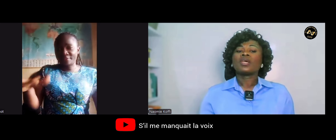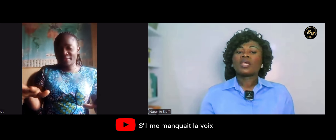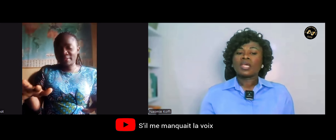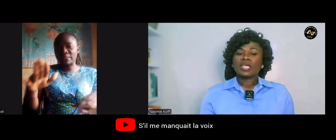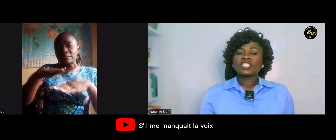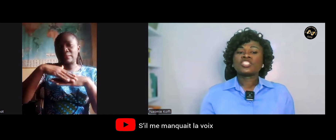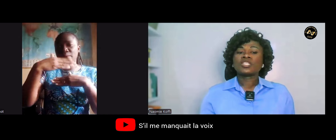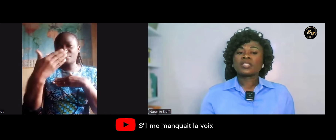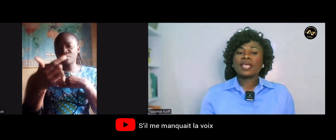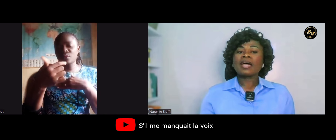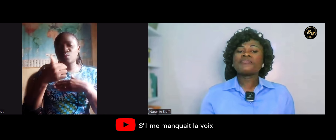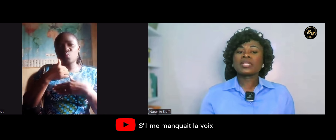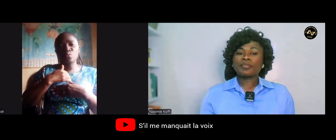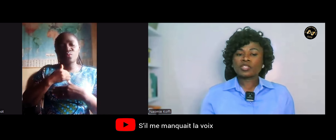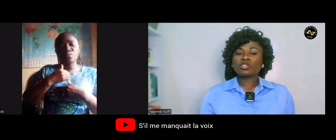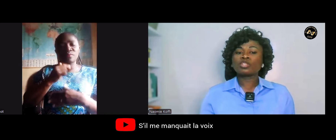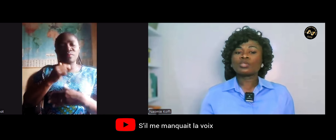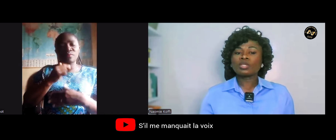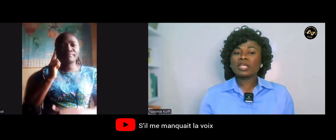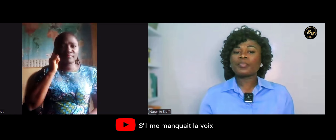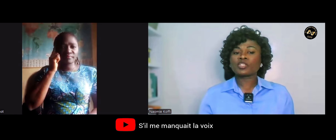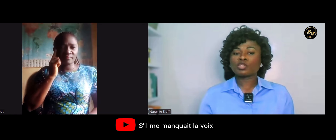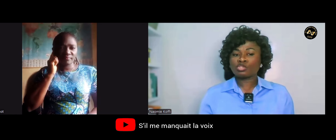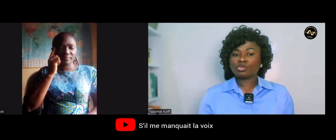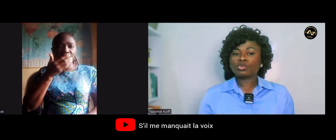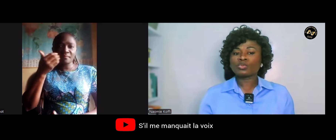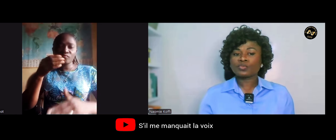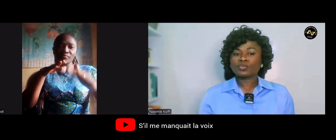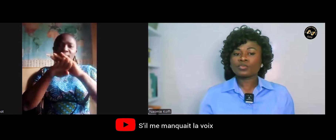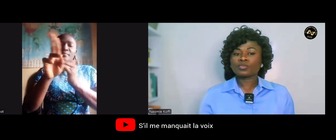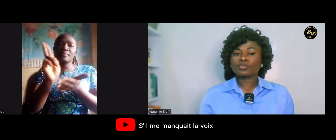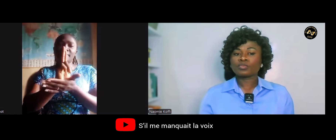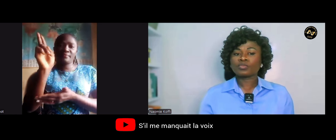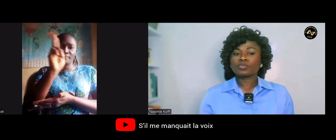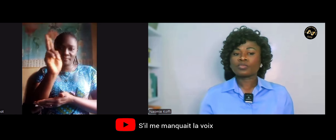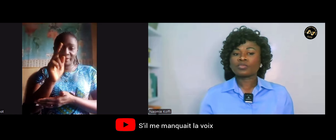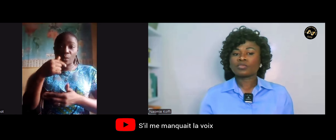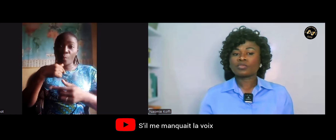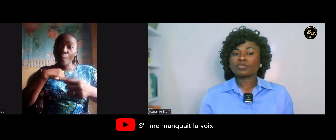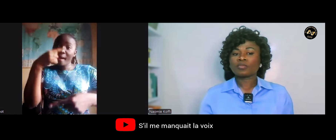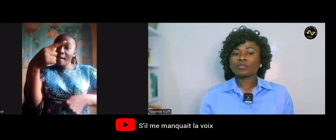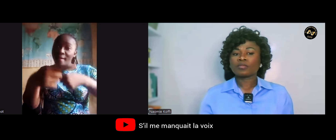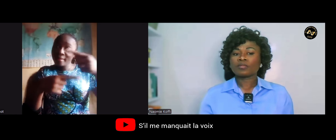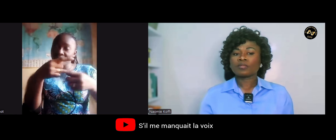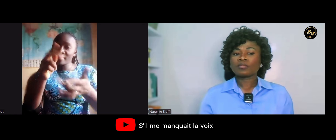le bac. Et à la suite, je me suis dit qu'il fallait